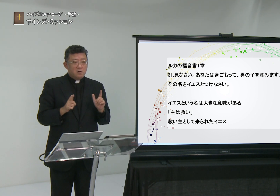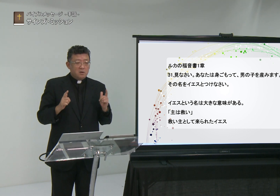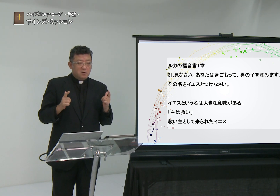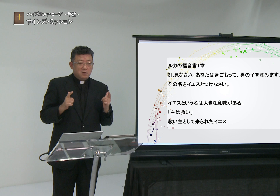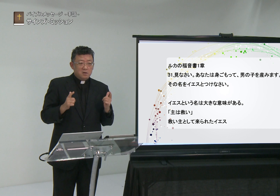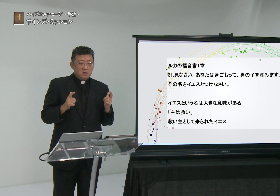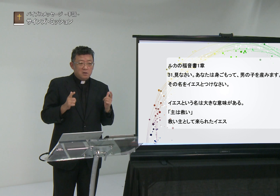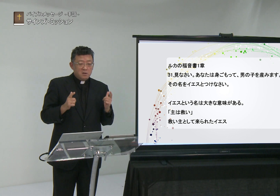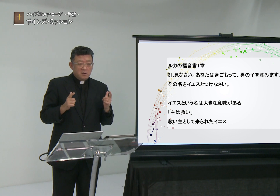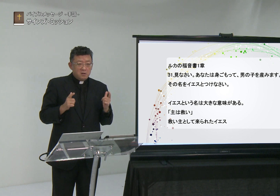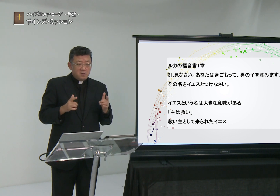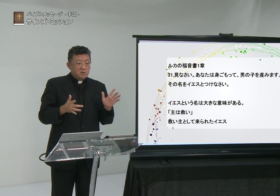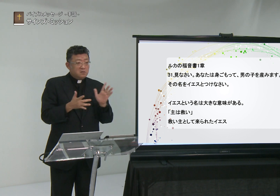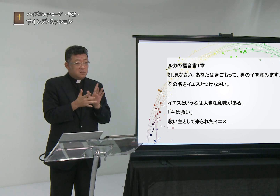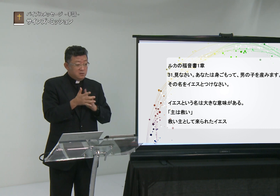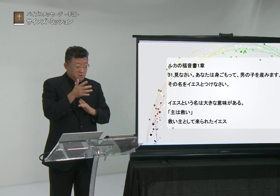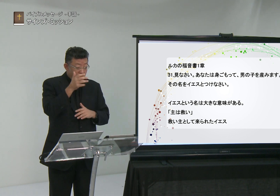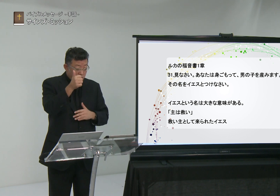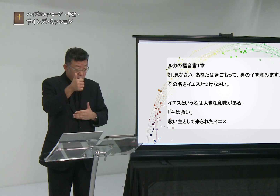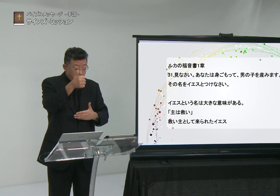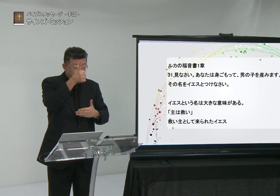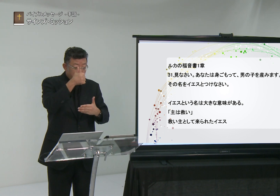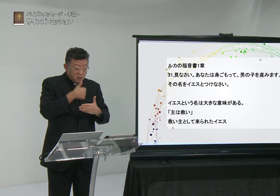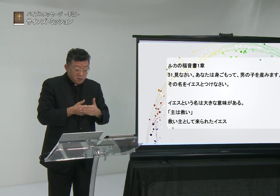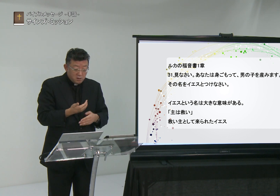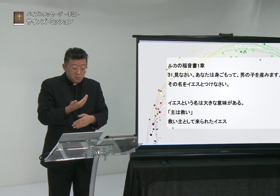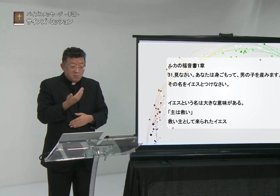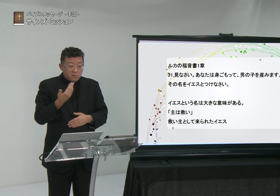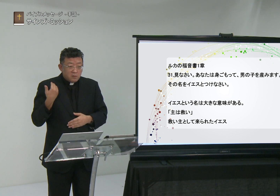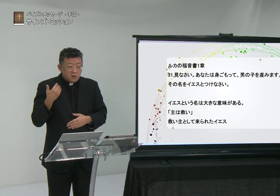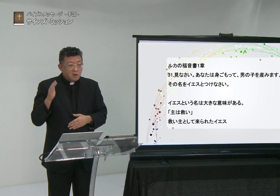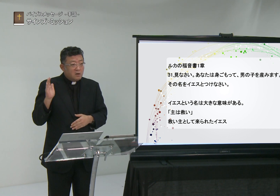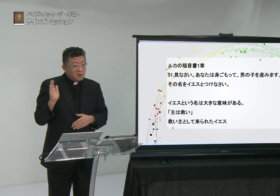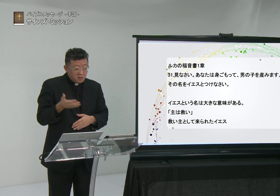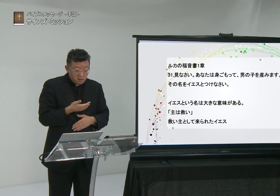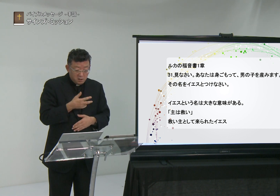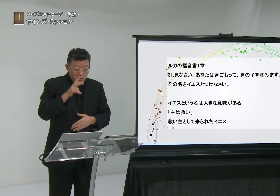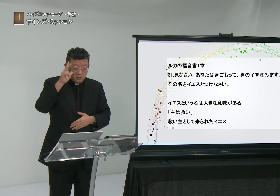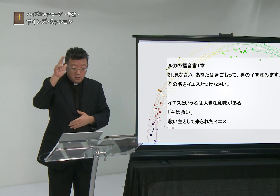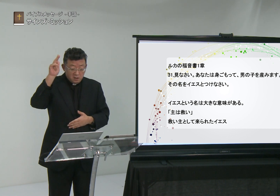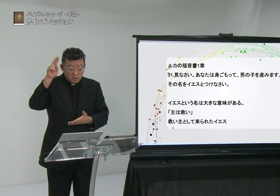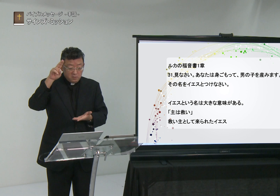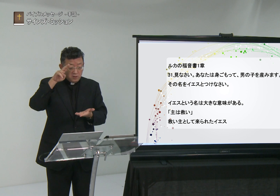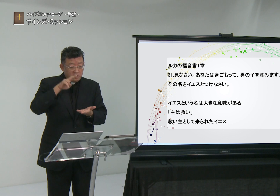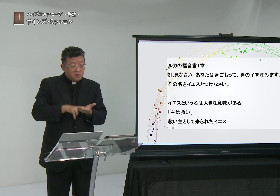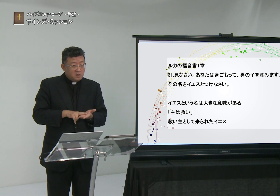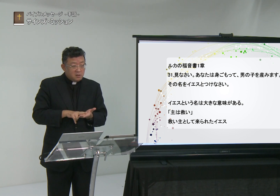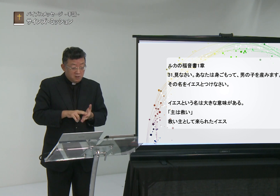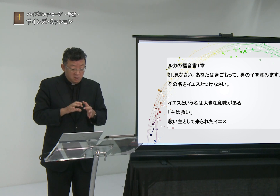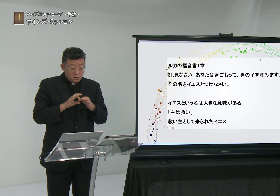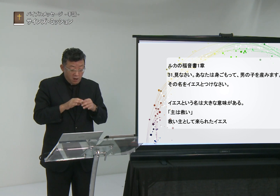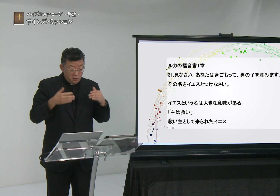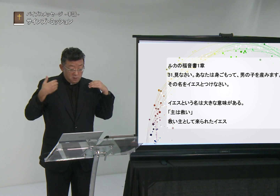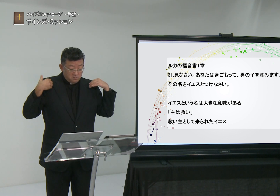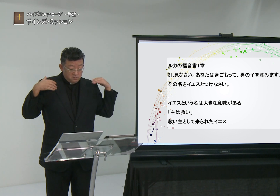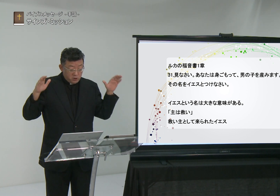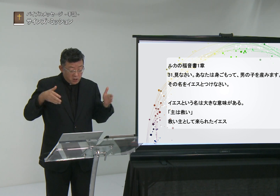しかしこの場合はそうではなくイエスが宿る前から紙が決められ